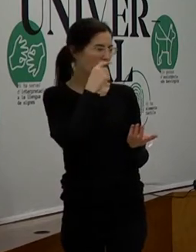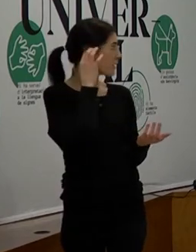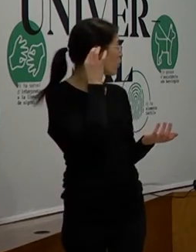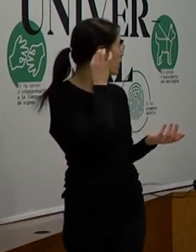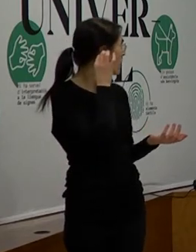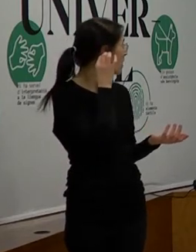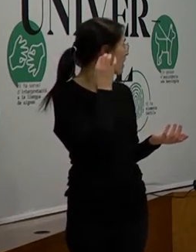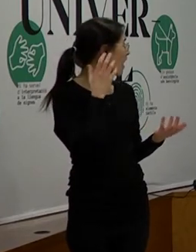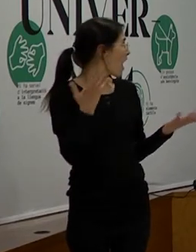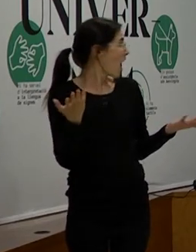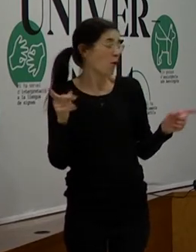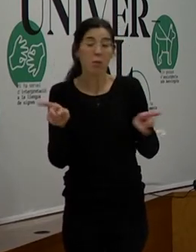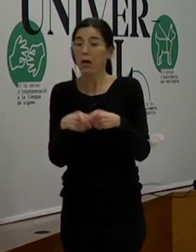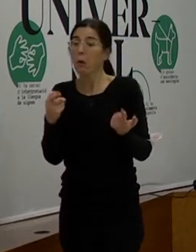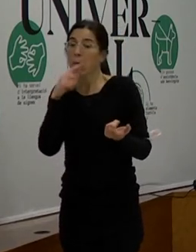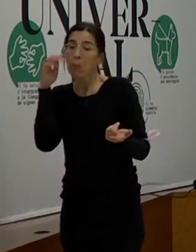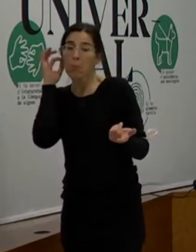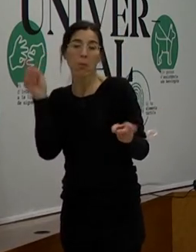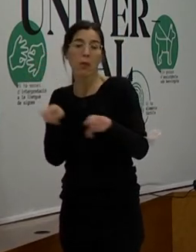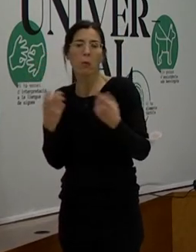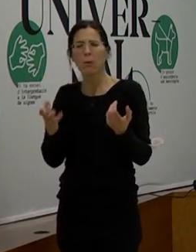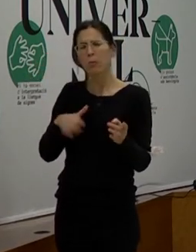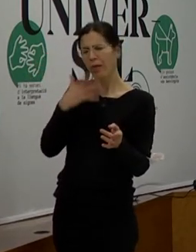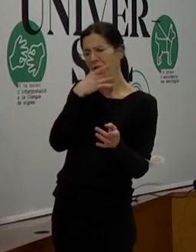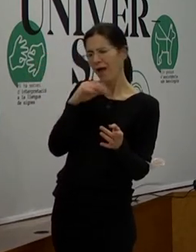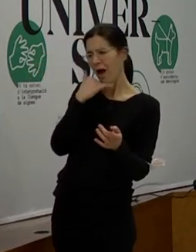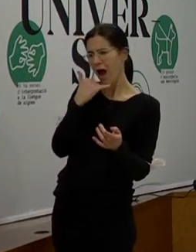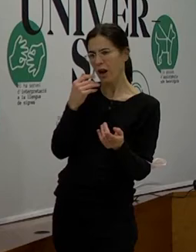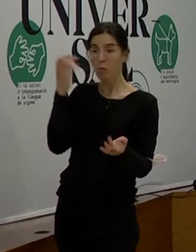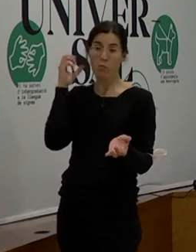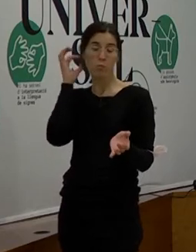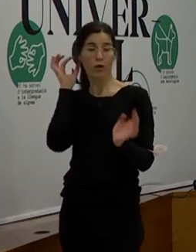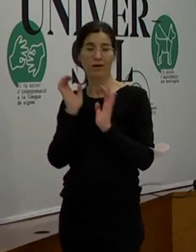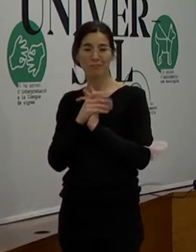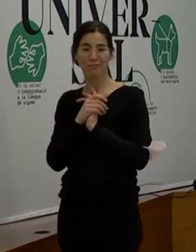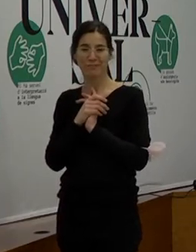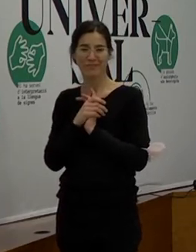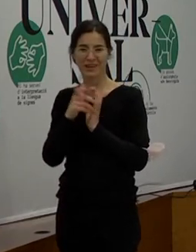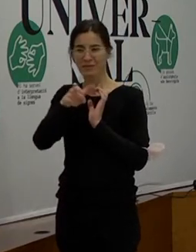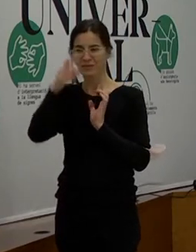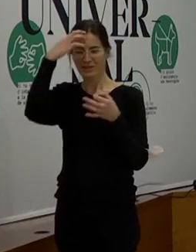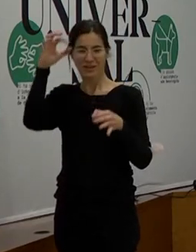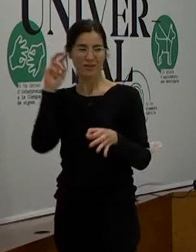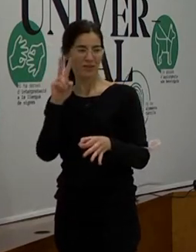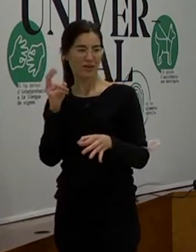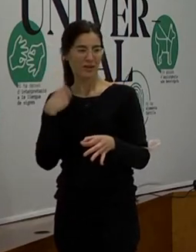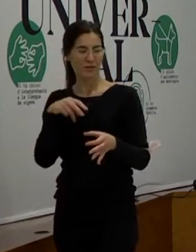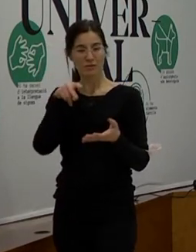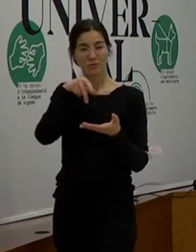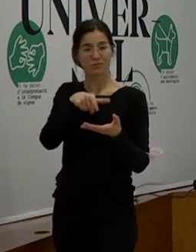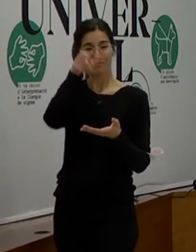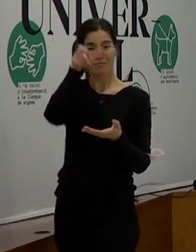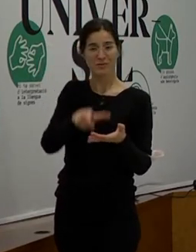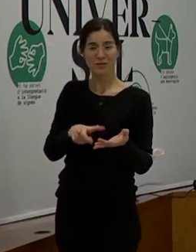De què género és, no se sap. Però sembla, a lo millor, que és una dona. La gent s'ho pensa. I a la persona que està de peu, com no té